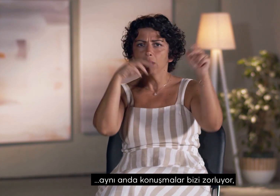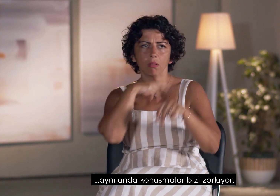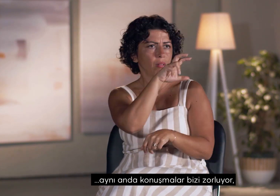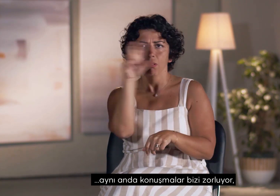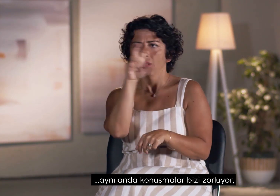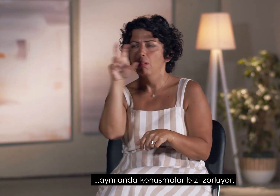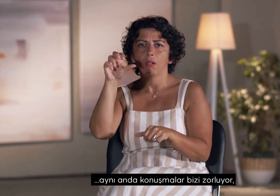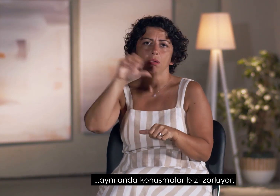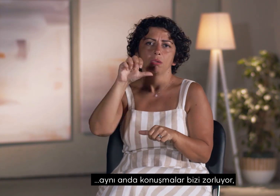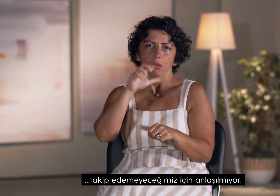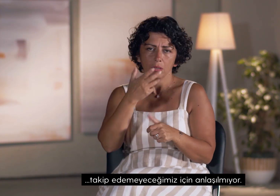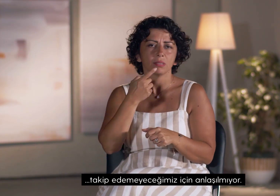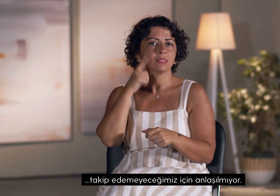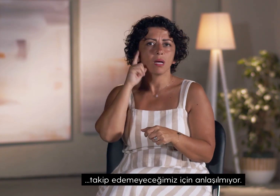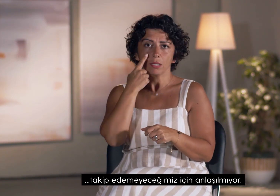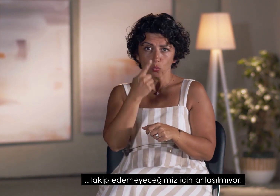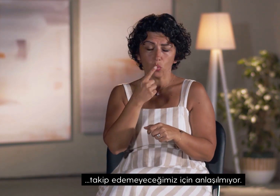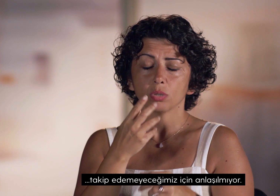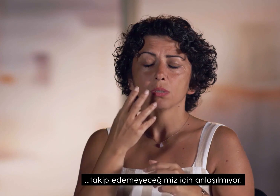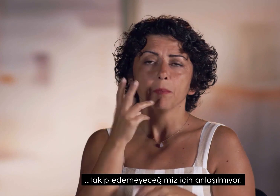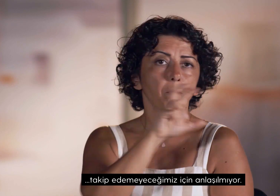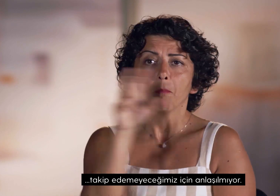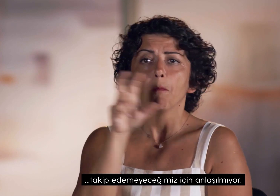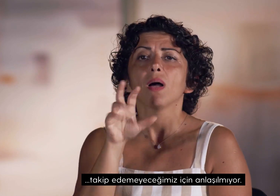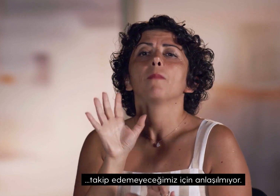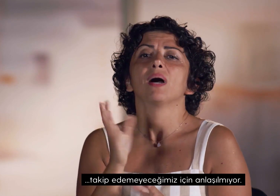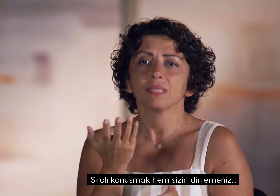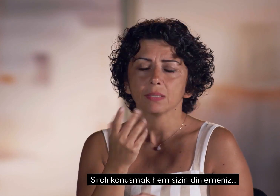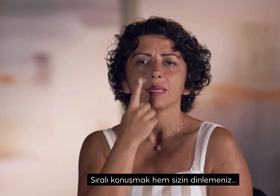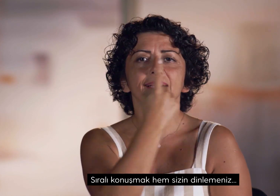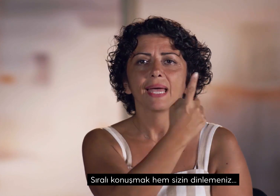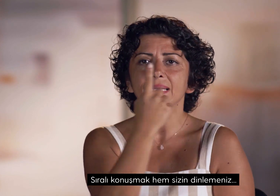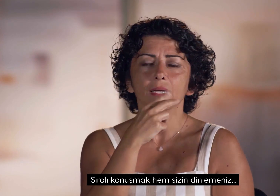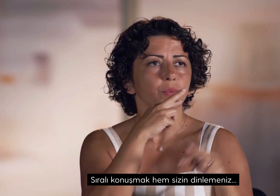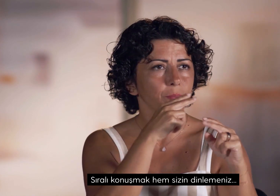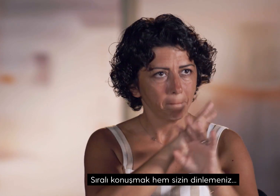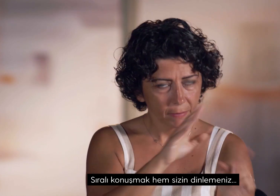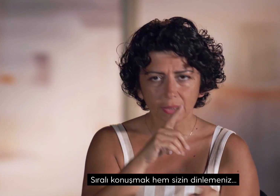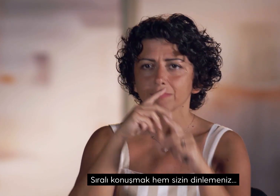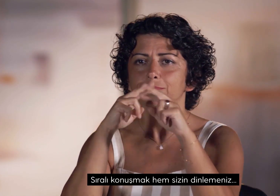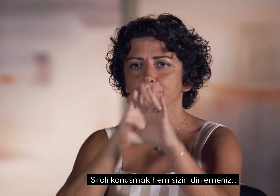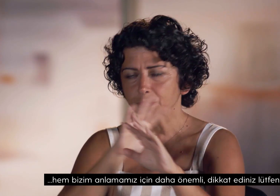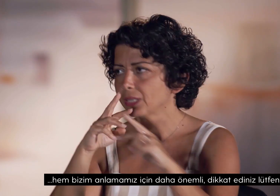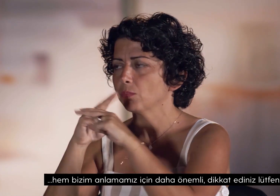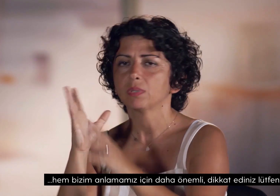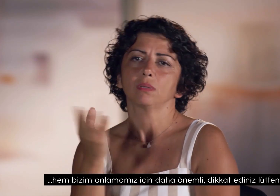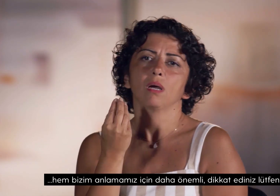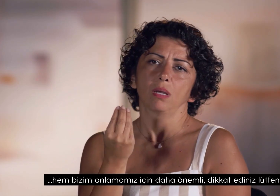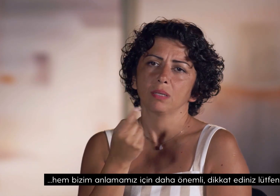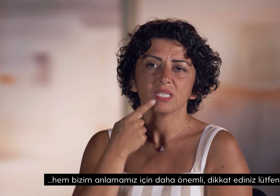konuşmalar bizi zorluyor. Takip edemeyeceğimiz için anlaşılmıyor. Sıralı konuşmak hem sizin dinlemeniz hem bizim anlamamız için